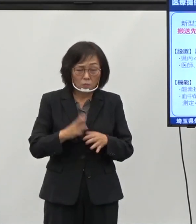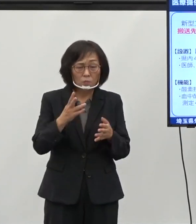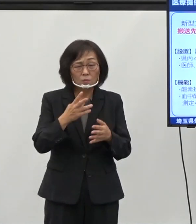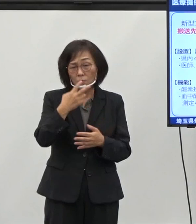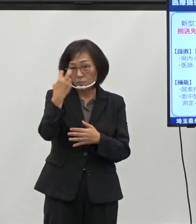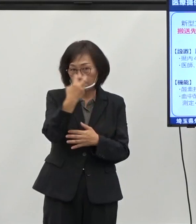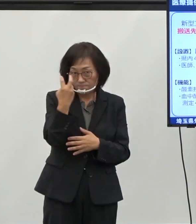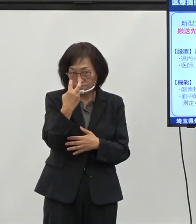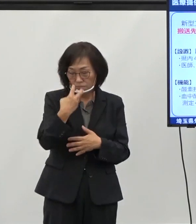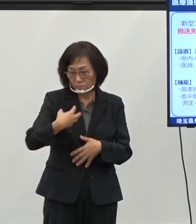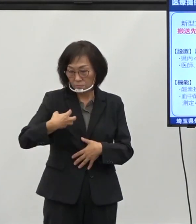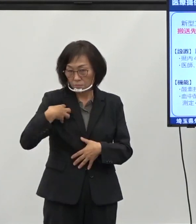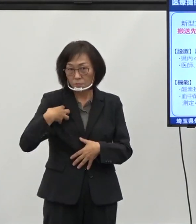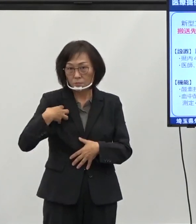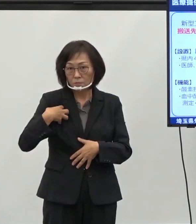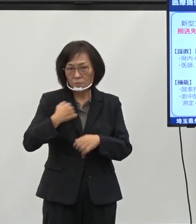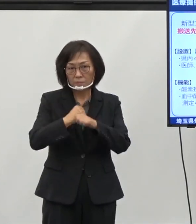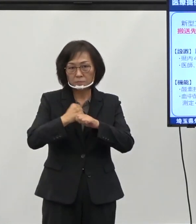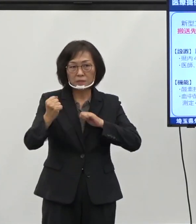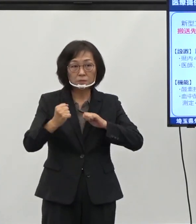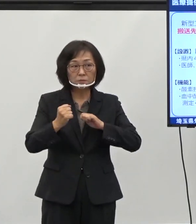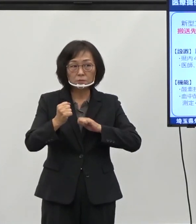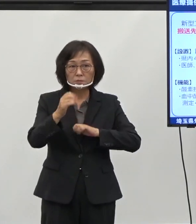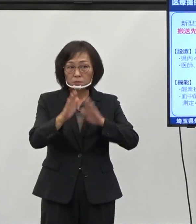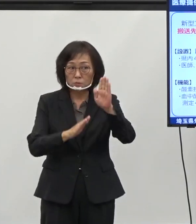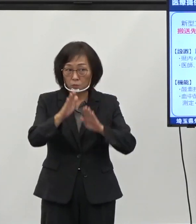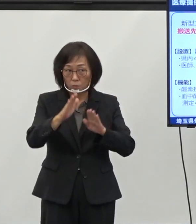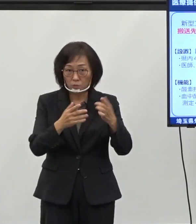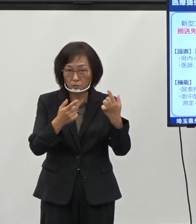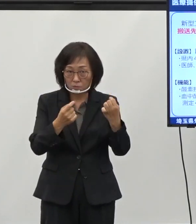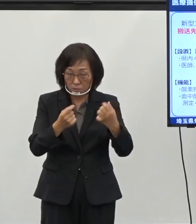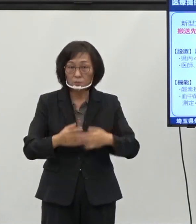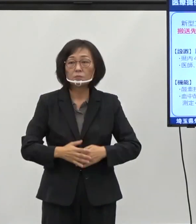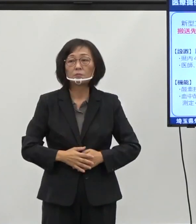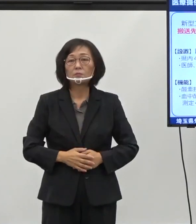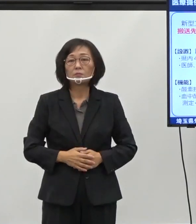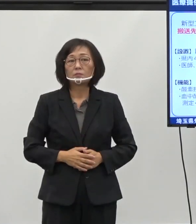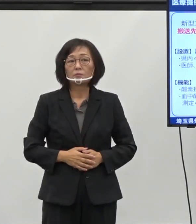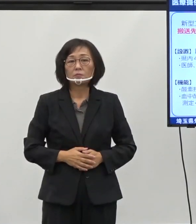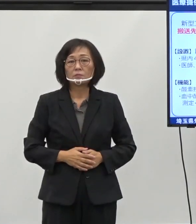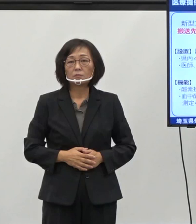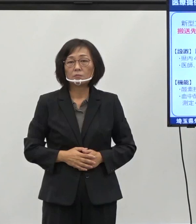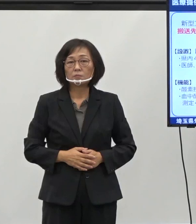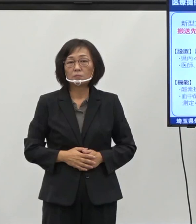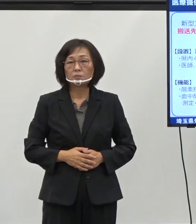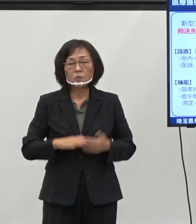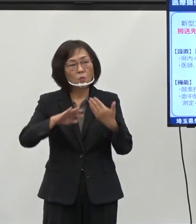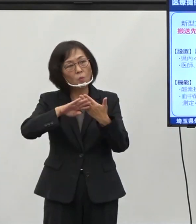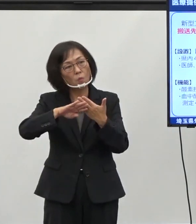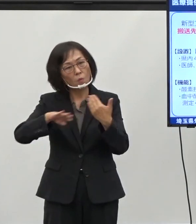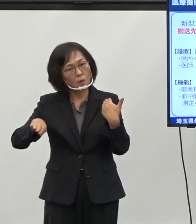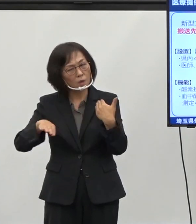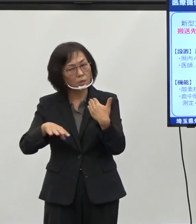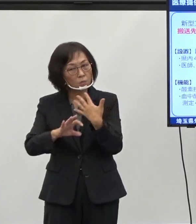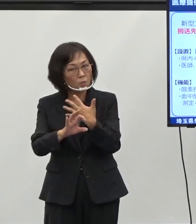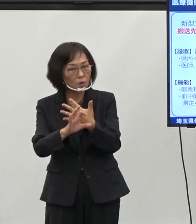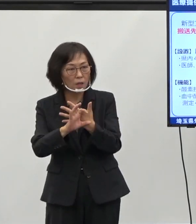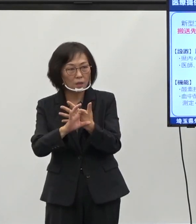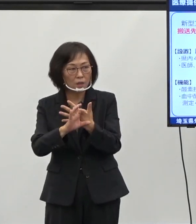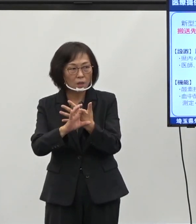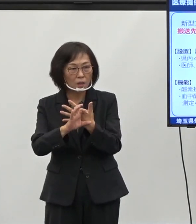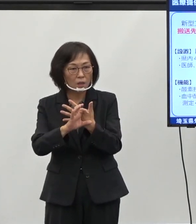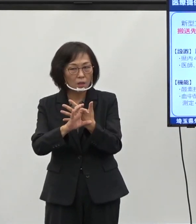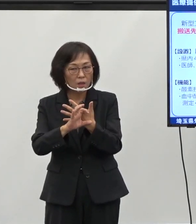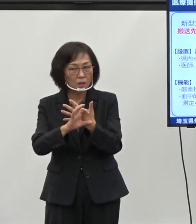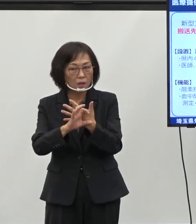なかったということなんですけども、これについての受け止めと、それ以外のケースっていうのは、こういった事例今後、